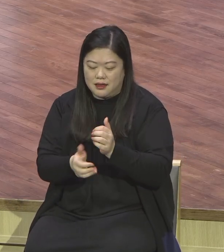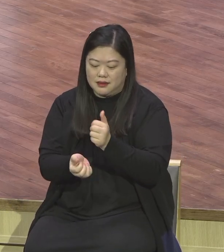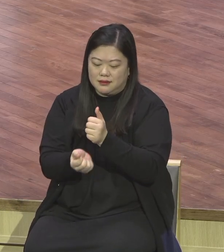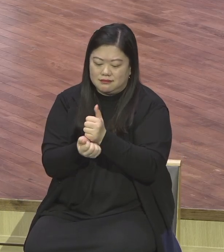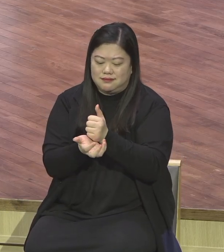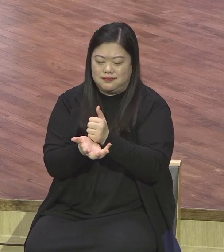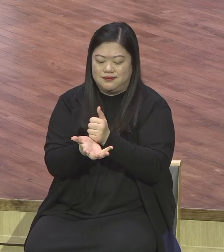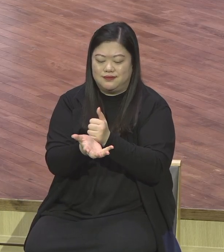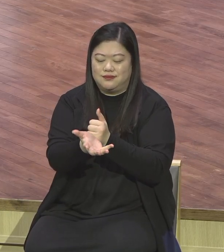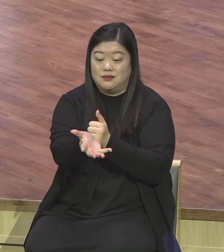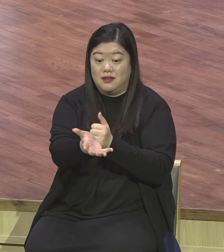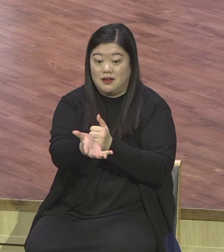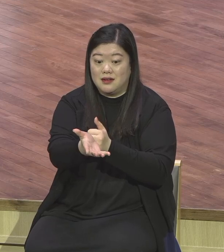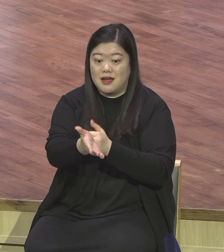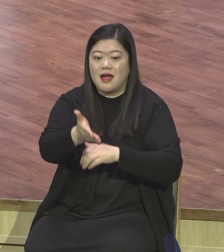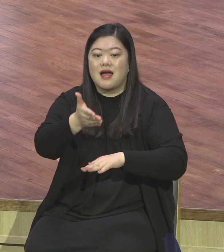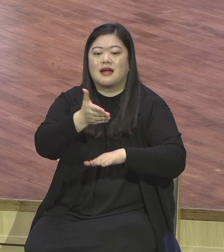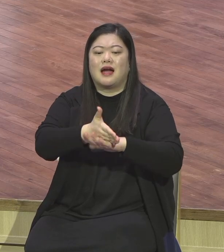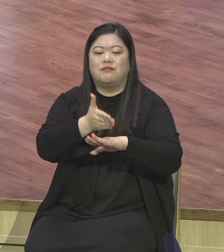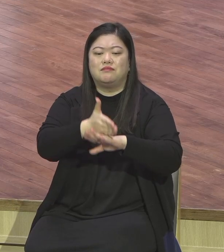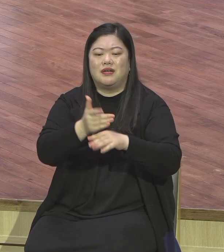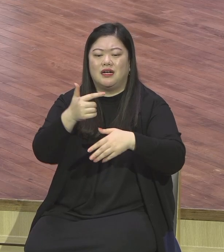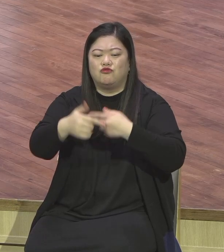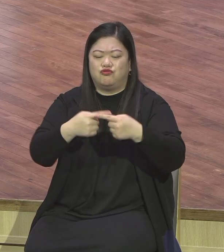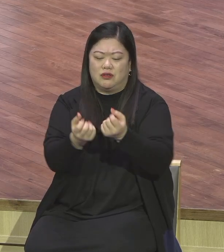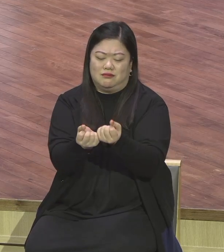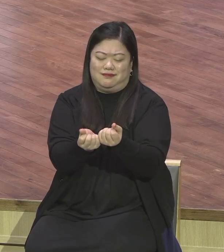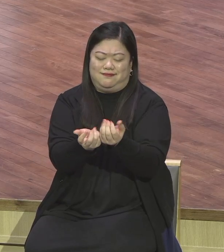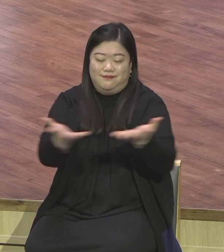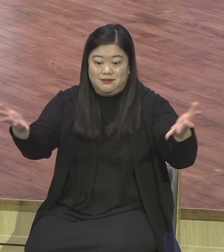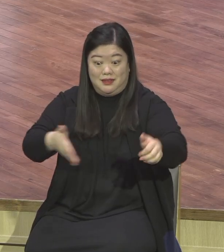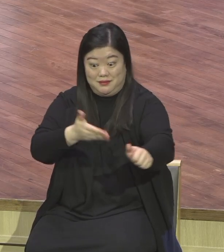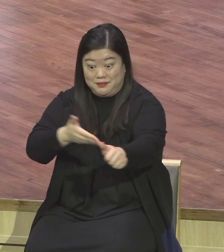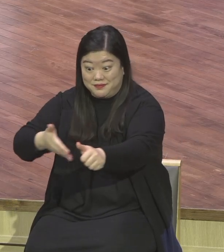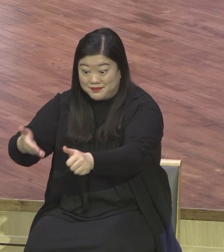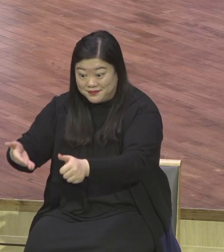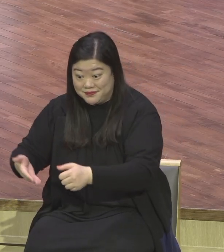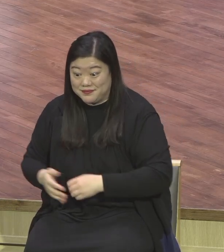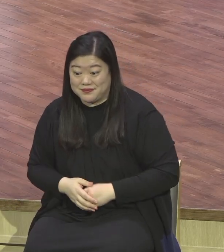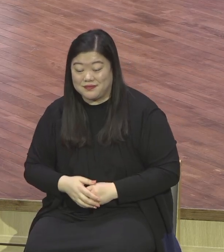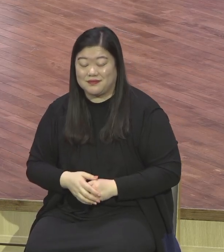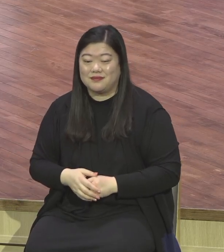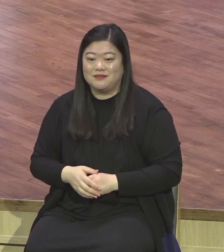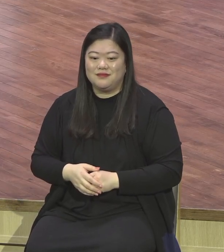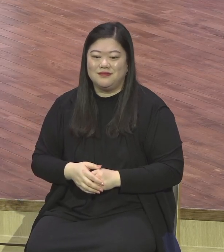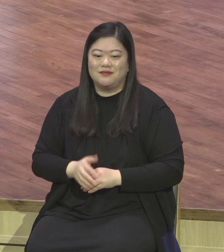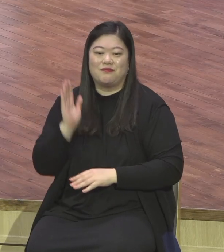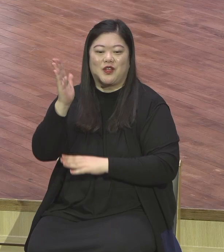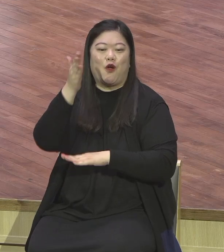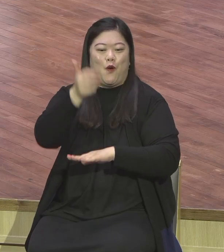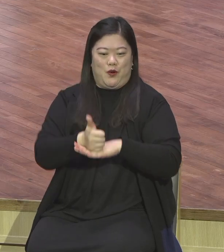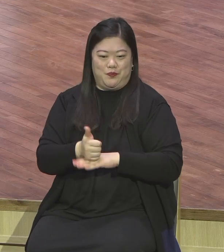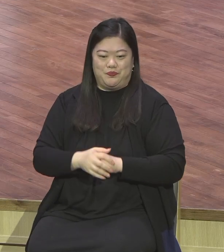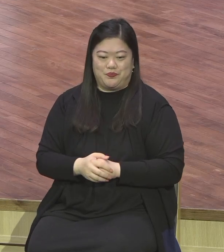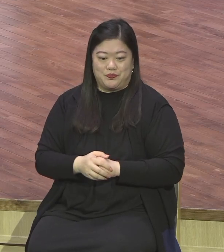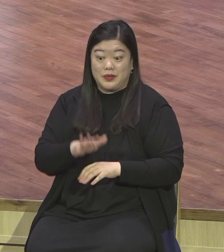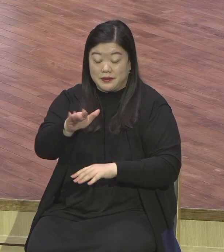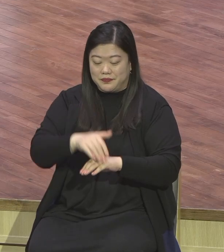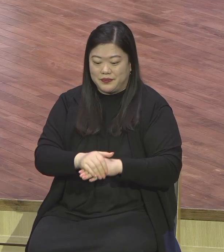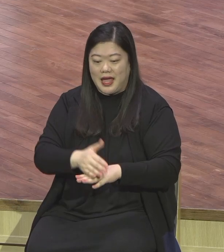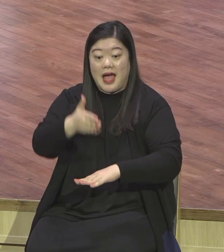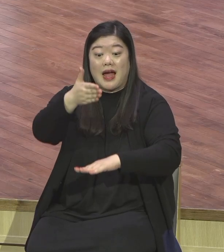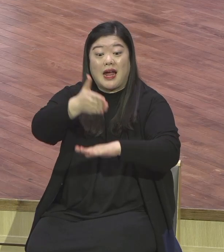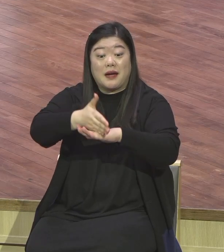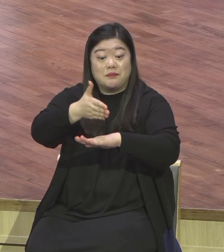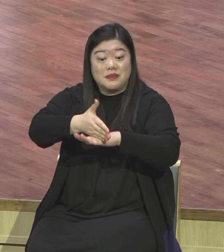감사의 확산자들 다 되시기를 주문으로 축복합니다 결론입니다 네 가지 감사라는